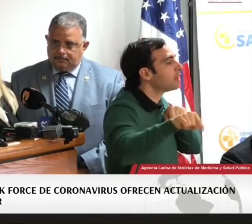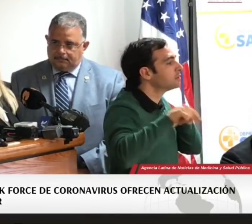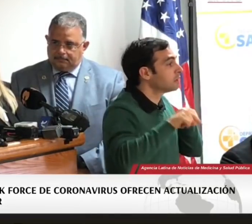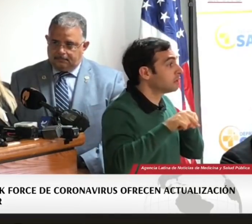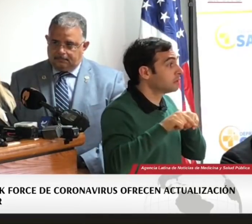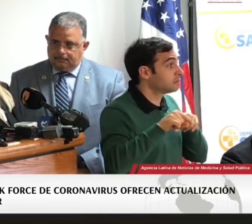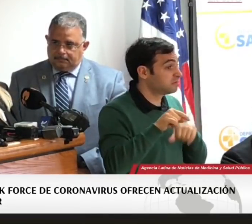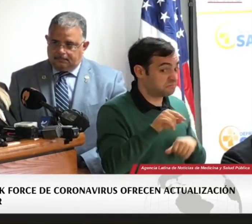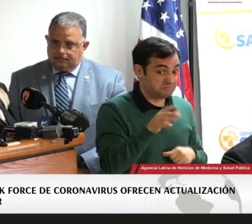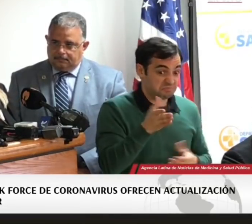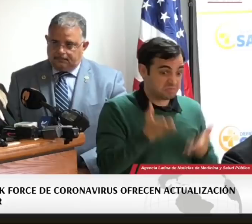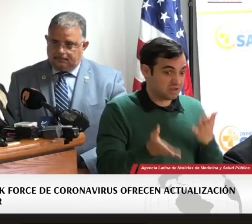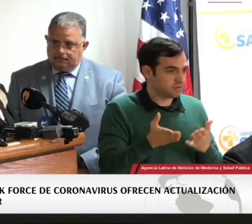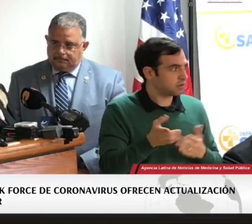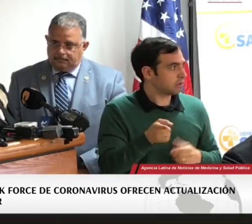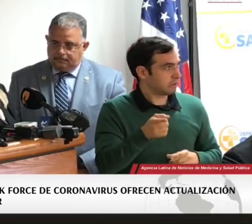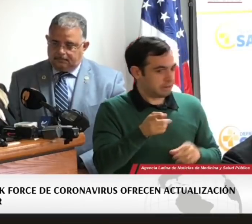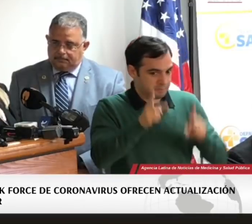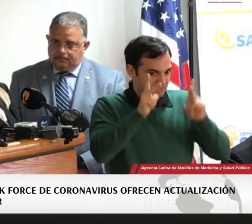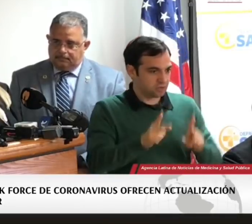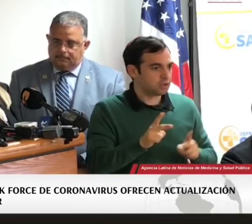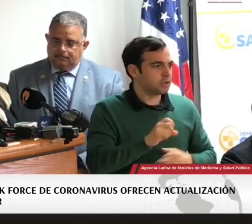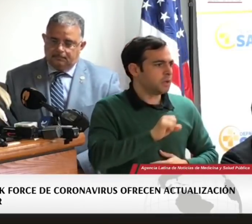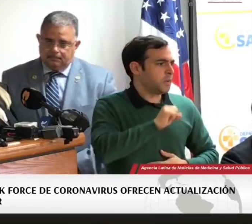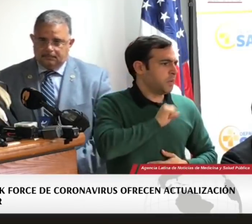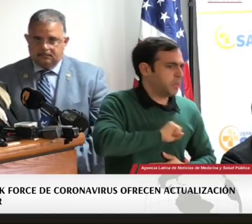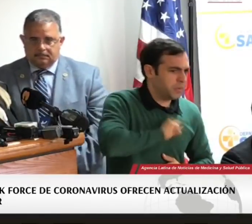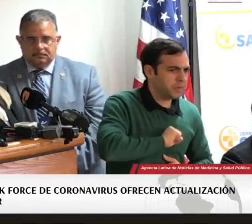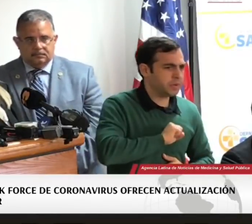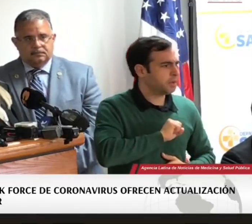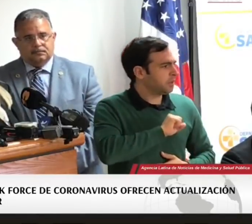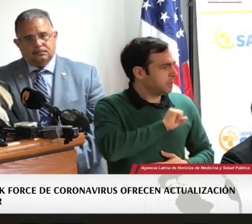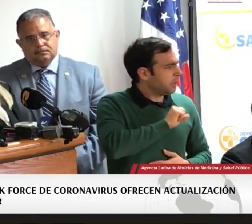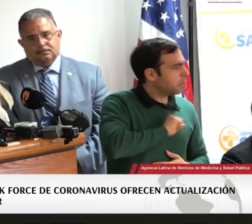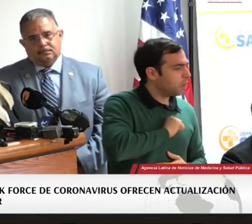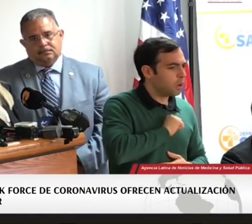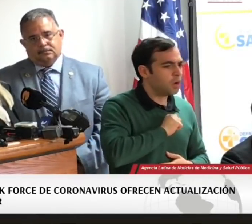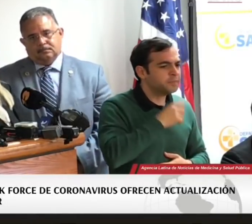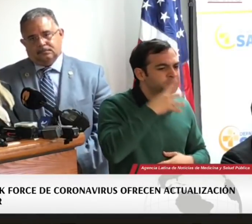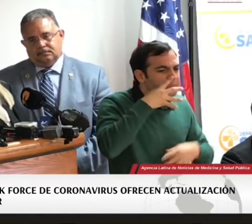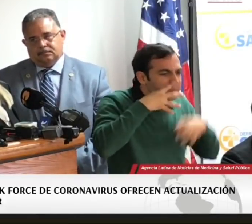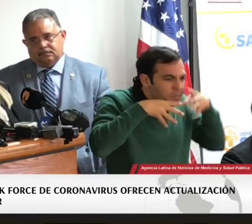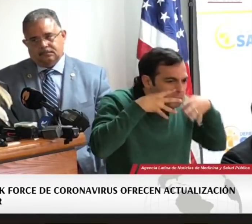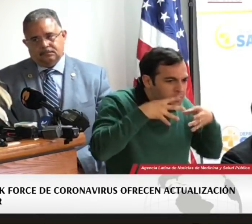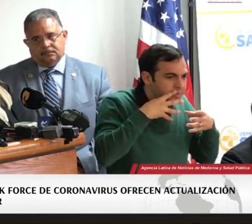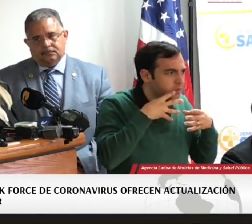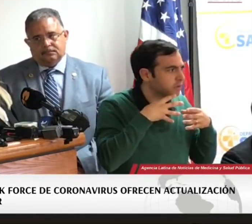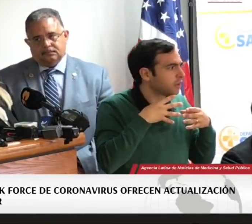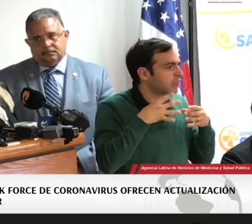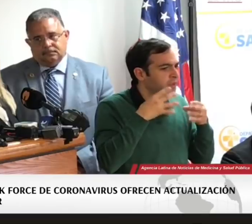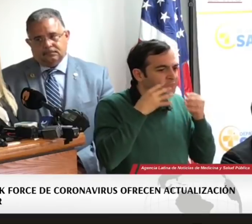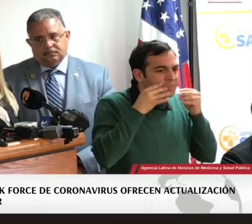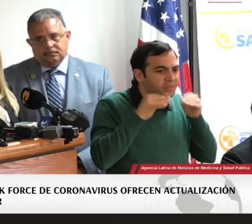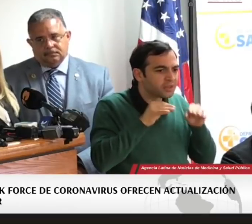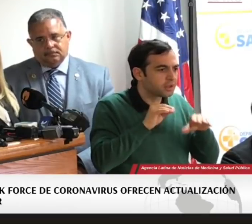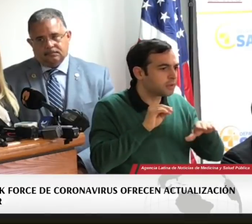esta persona ha tosido y demás y estas secreciones han entrado en